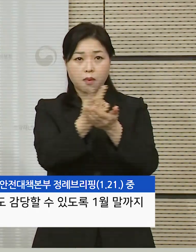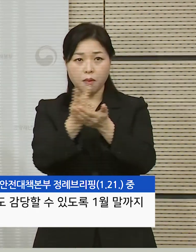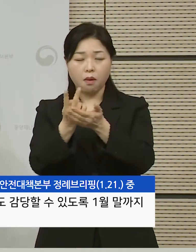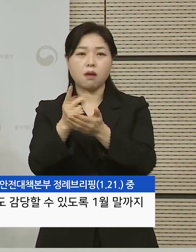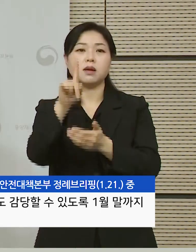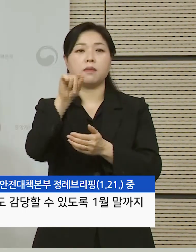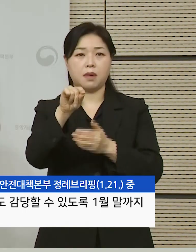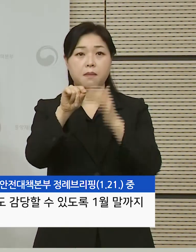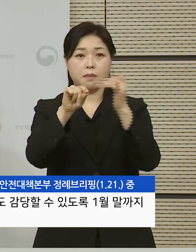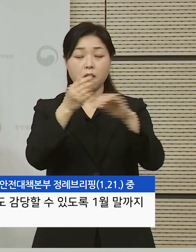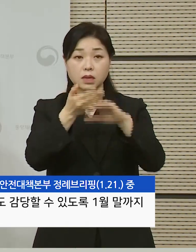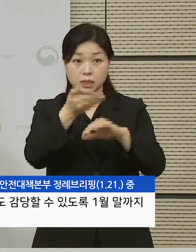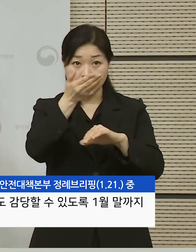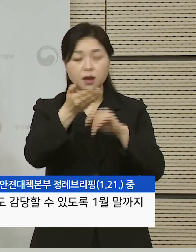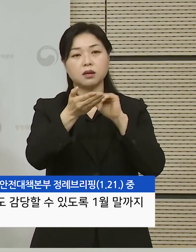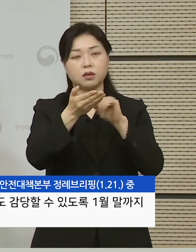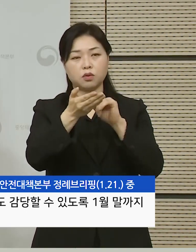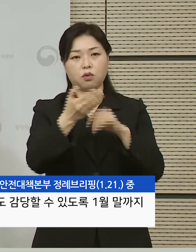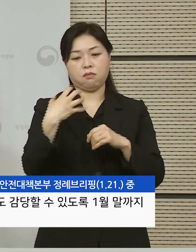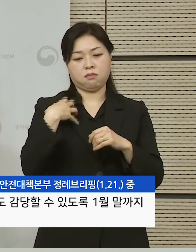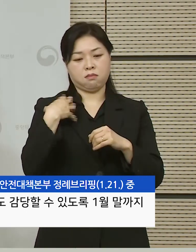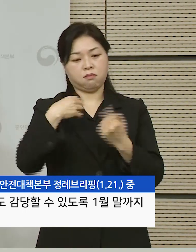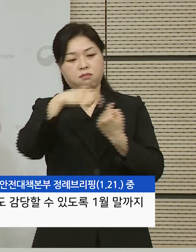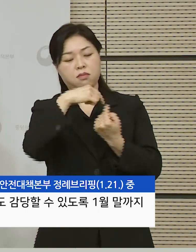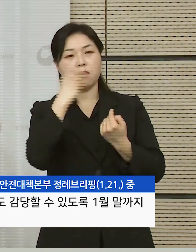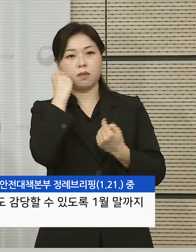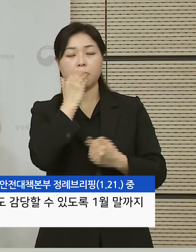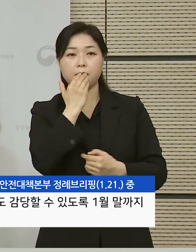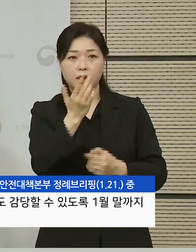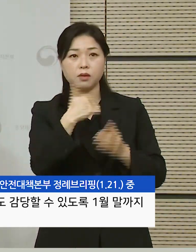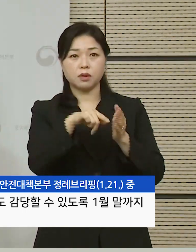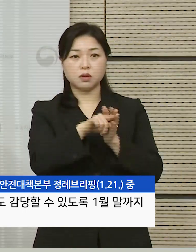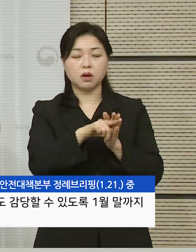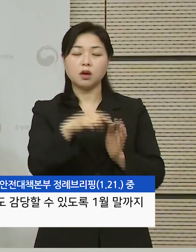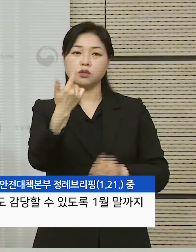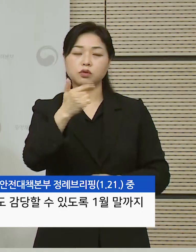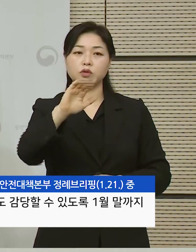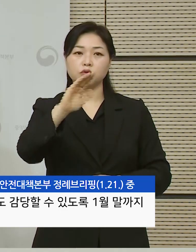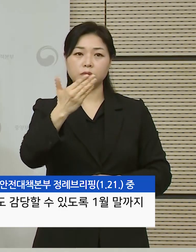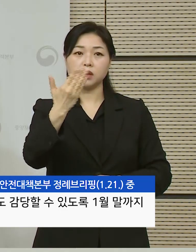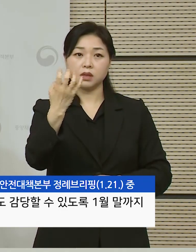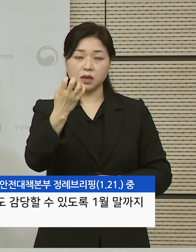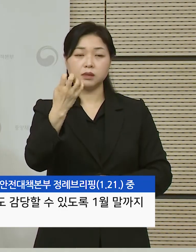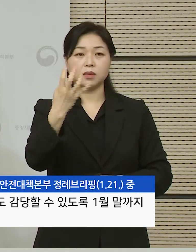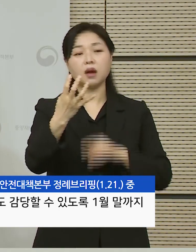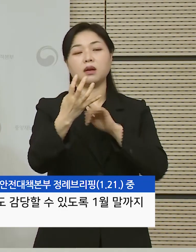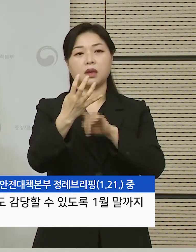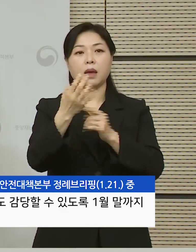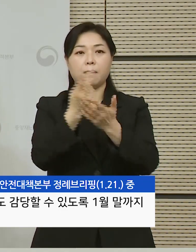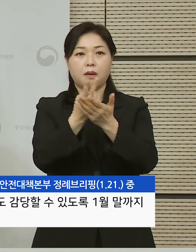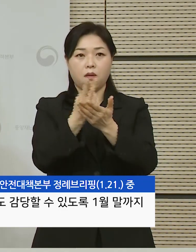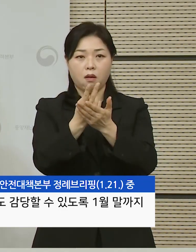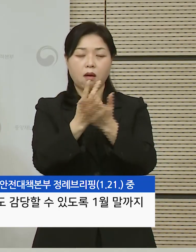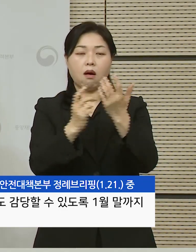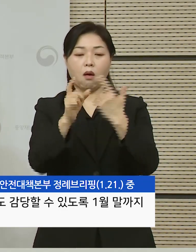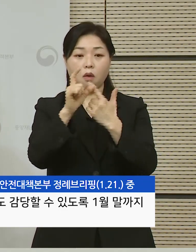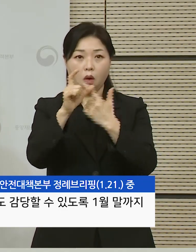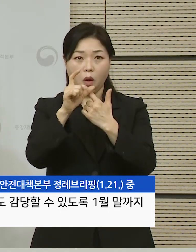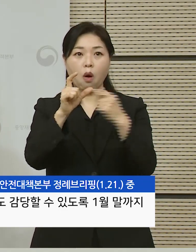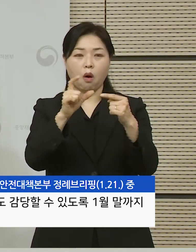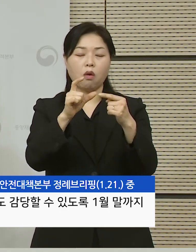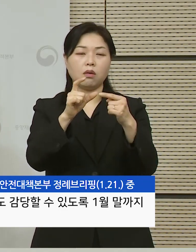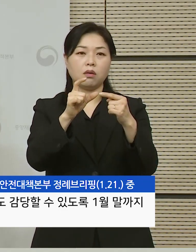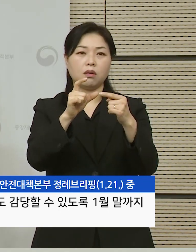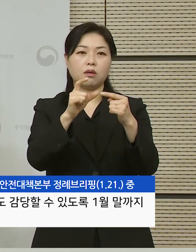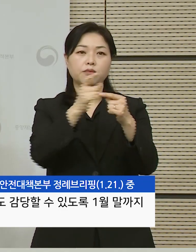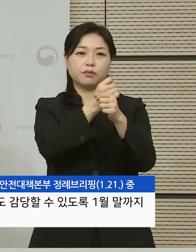1만 명 이상의 환자가 발생하더라도 감당할 수 있도록 1월 말까지 6,944 병상을 추가로